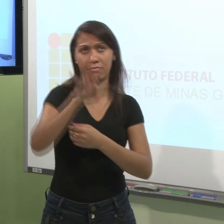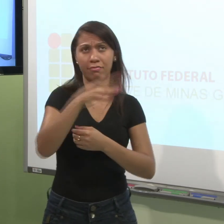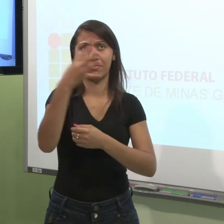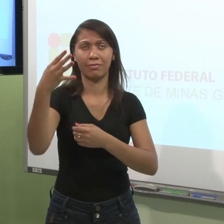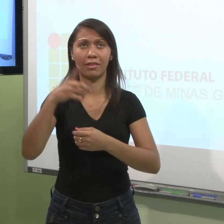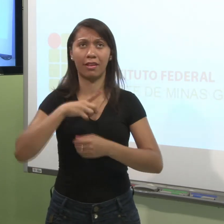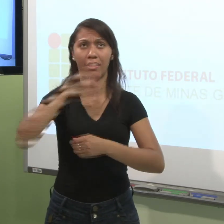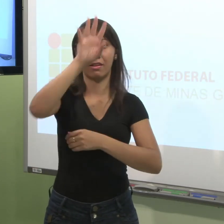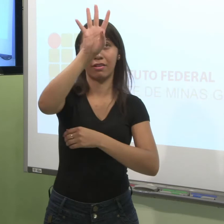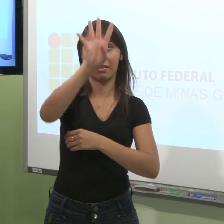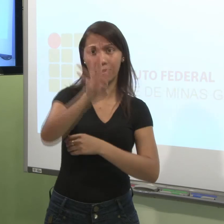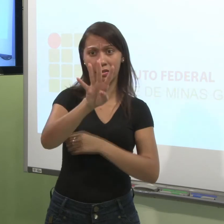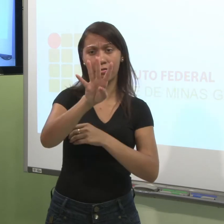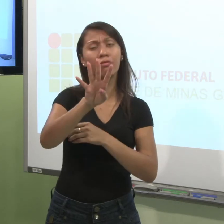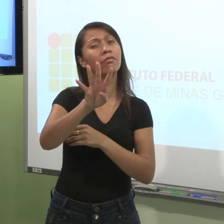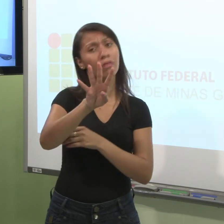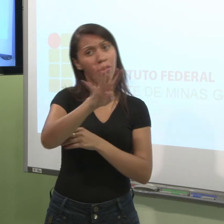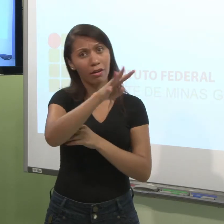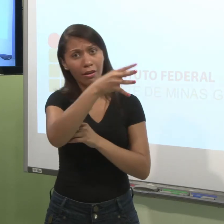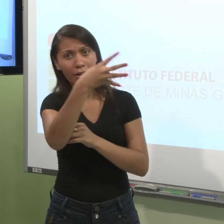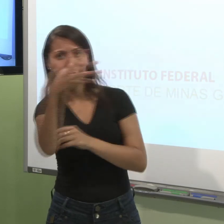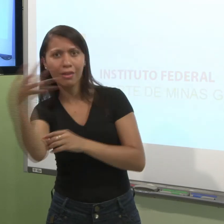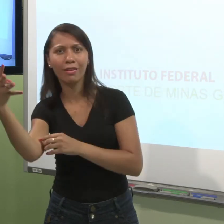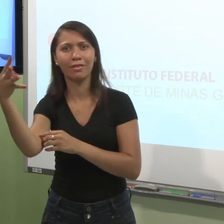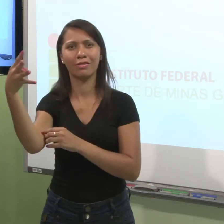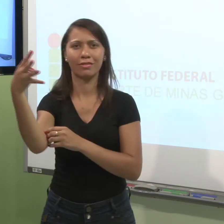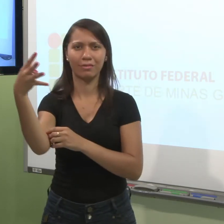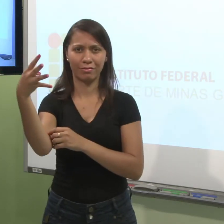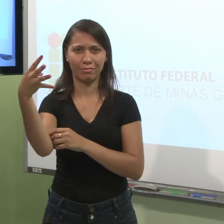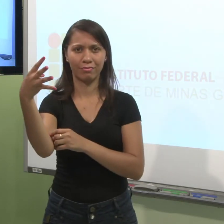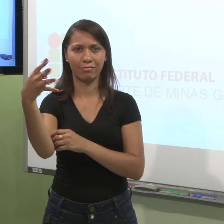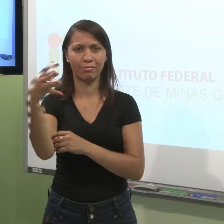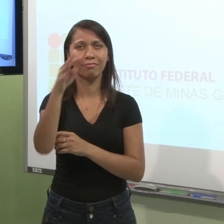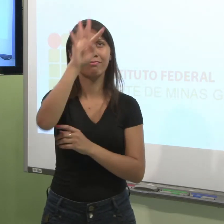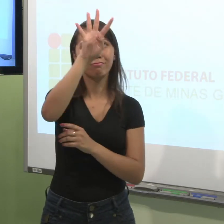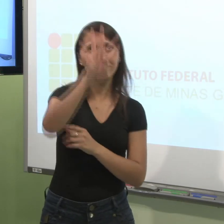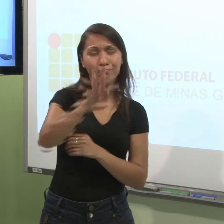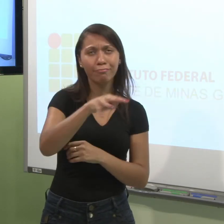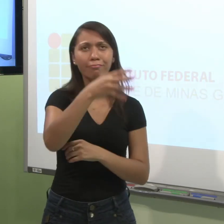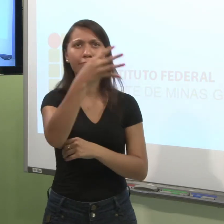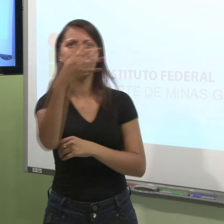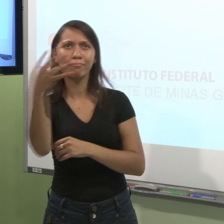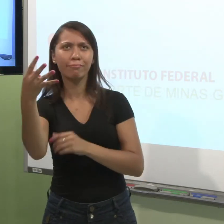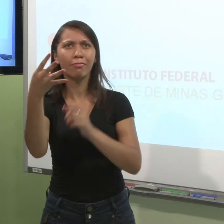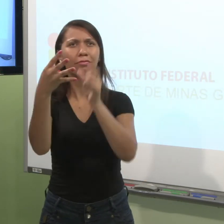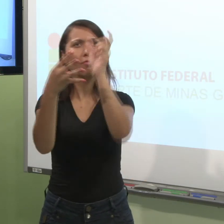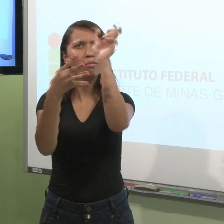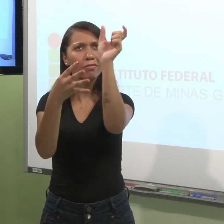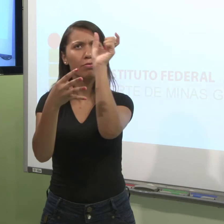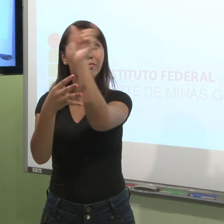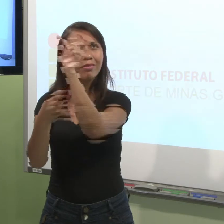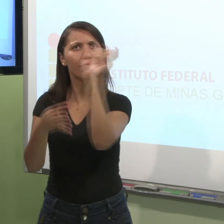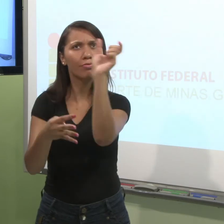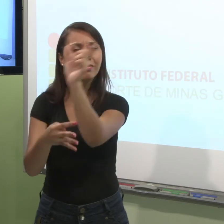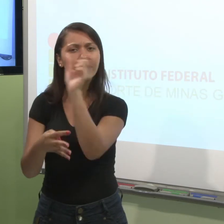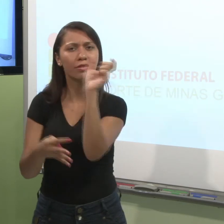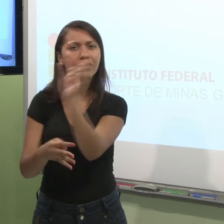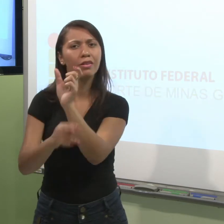colunas e linhas. E a interseção entre as colunas e linhas se chama célula. Ok, vocês sabiam que